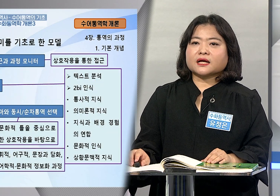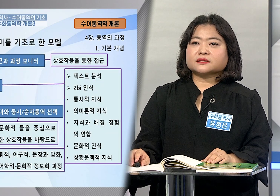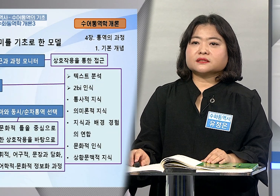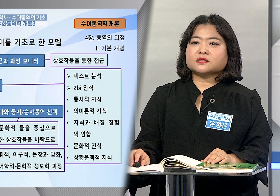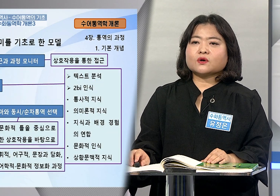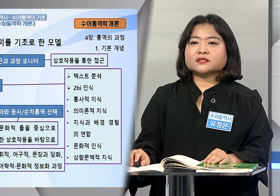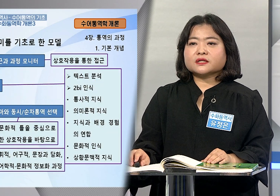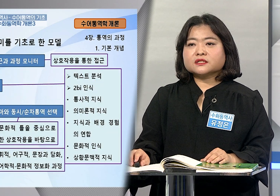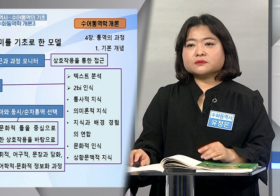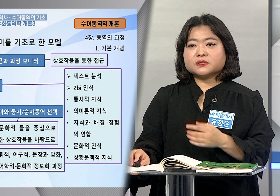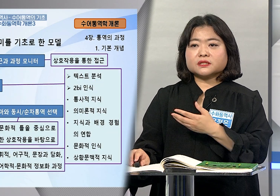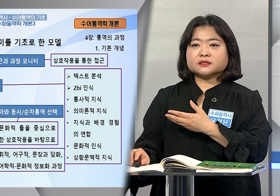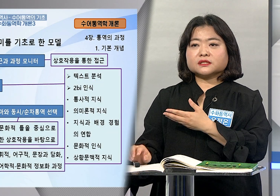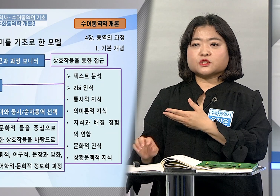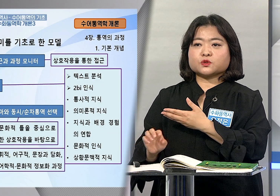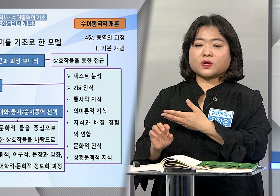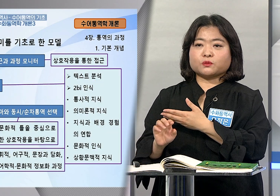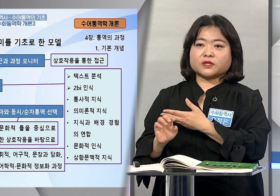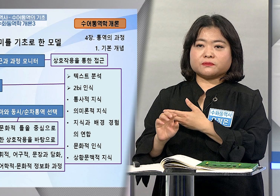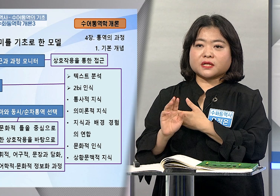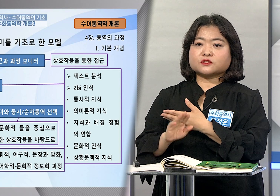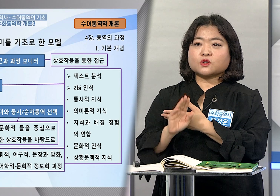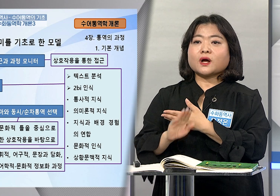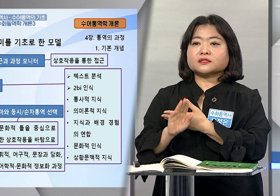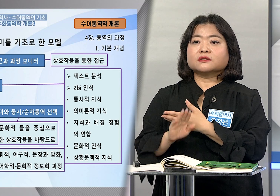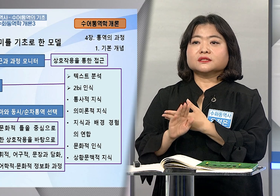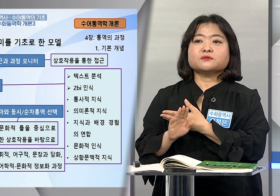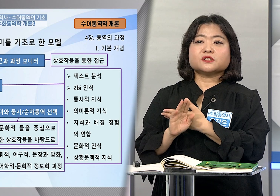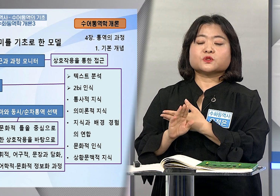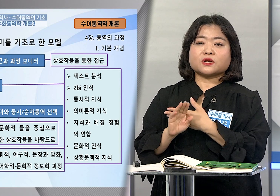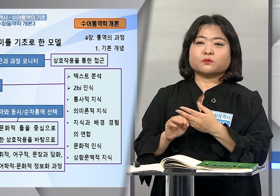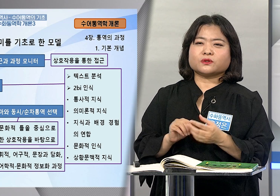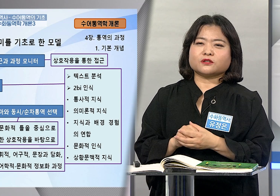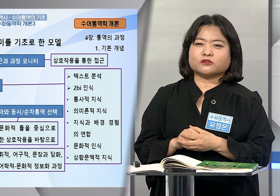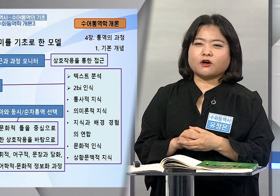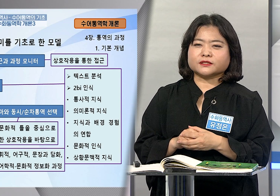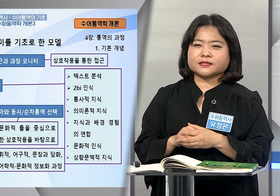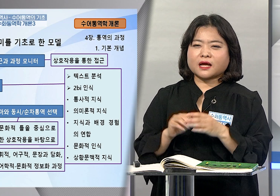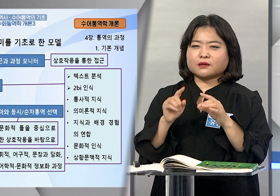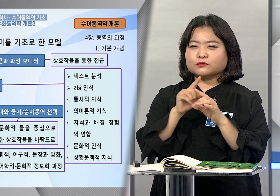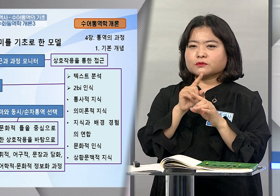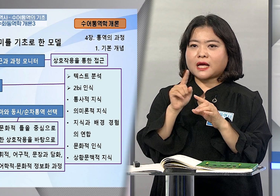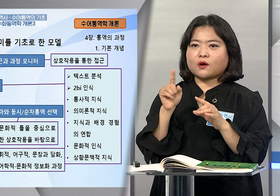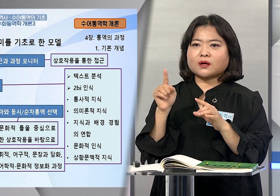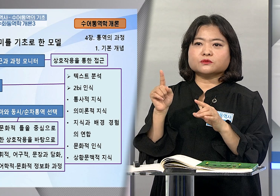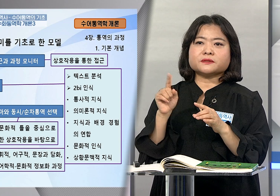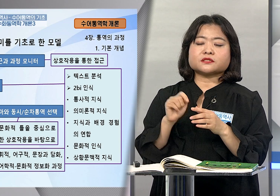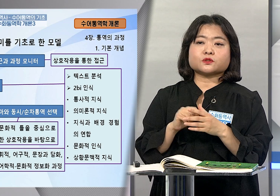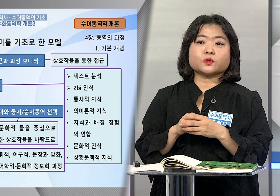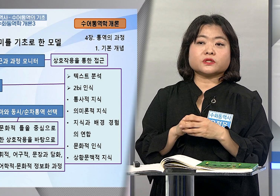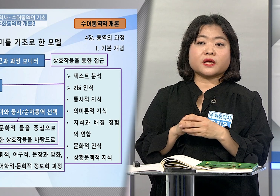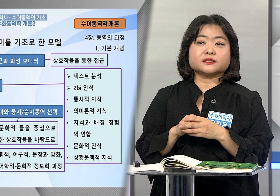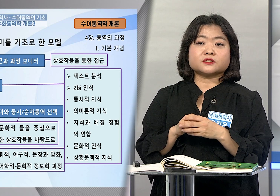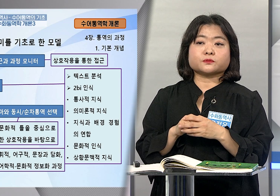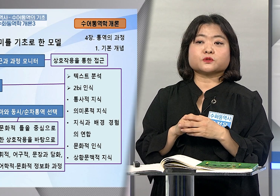자, 특정 과정의 의미를 기초로 한 모델입니다. 특정 과정, 의미를 기초로 한 모델을요. 이제 상황 문맥적 요인의 접근